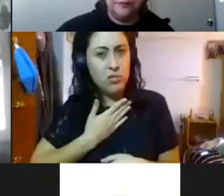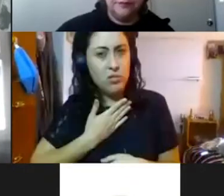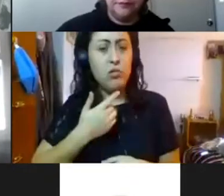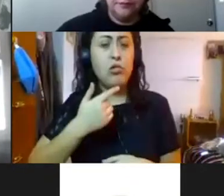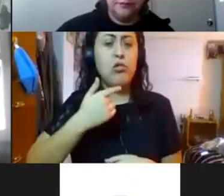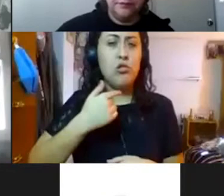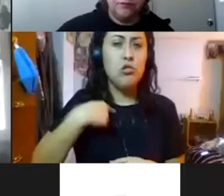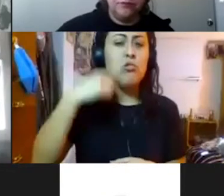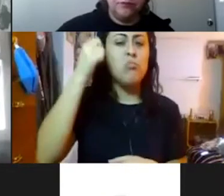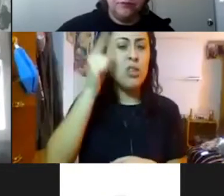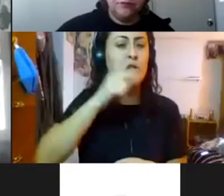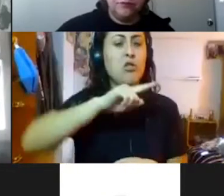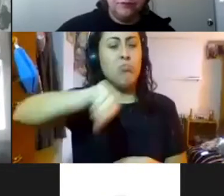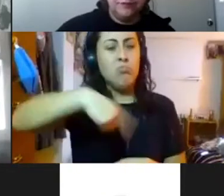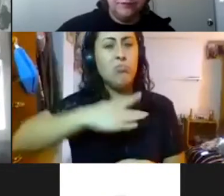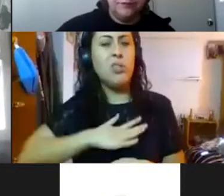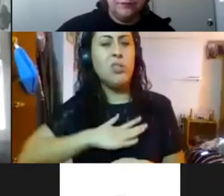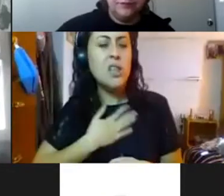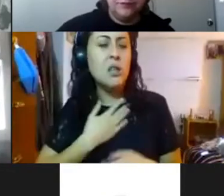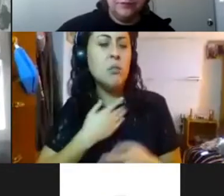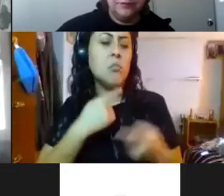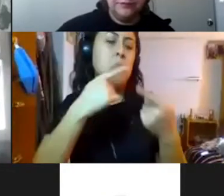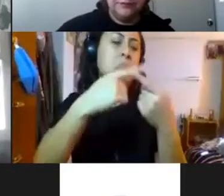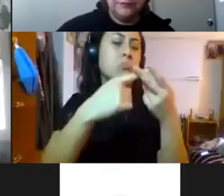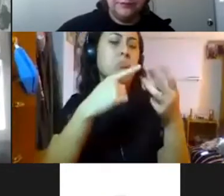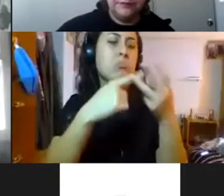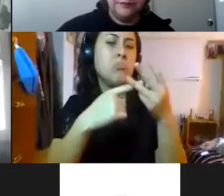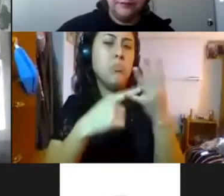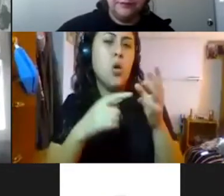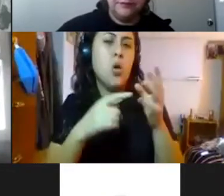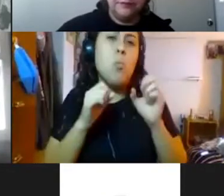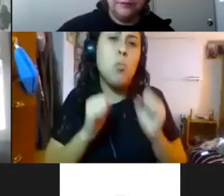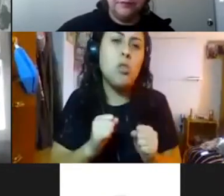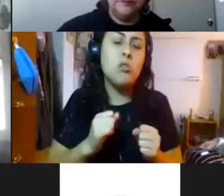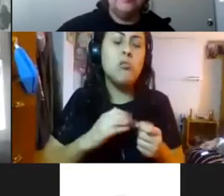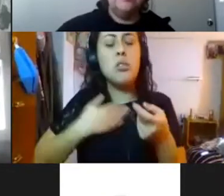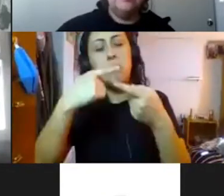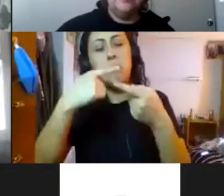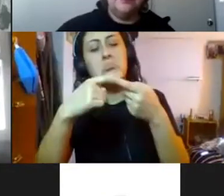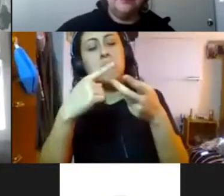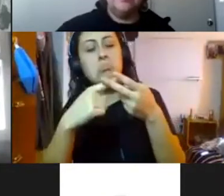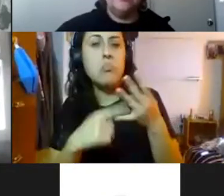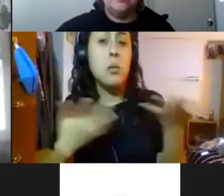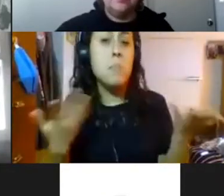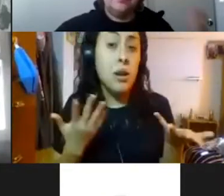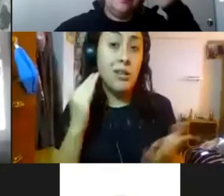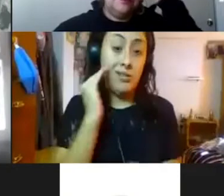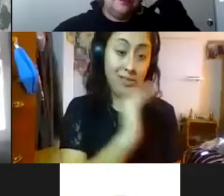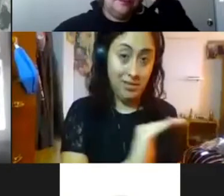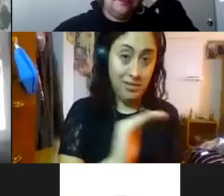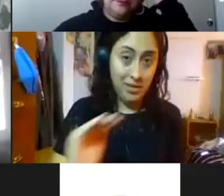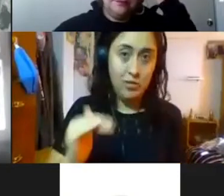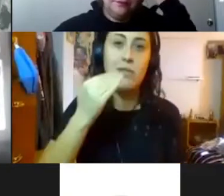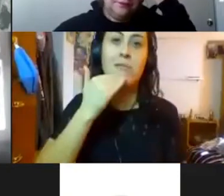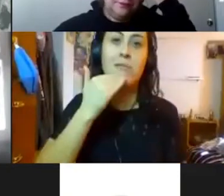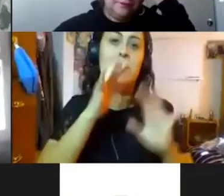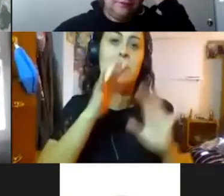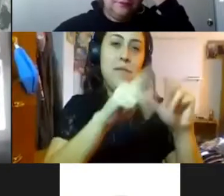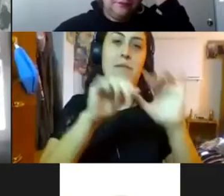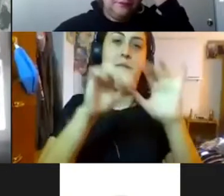sentir de esta forma, puede que estemos de esta otra forma, tanto para nuestros niños como para la familia.